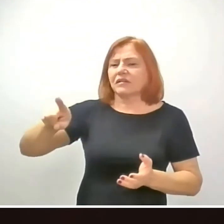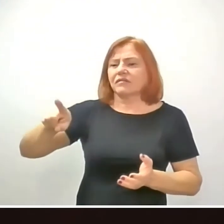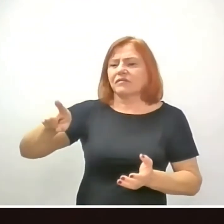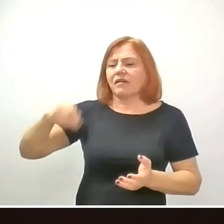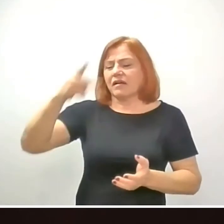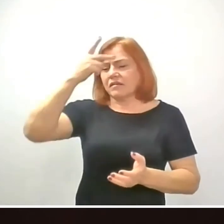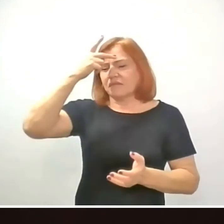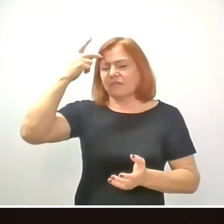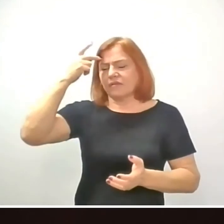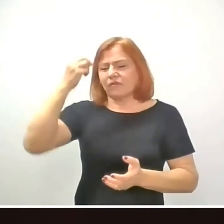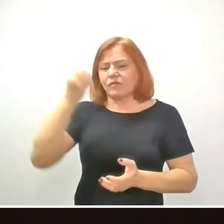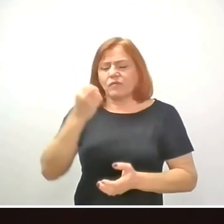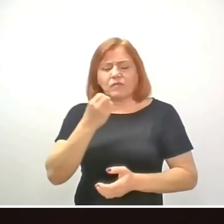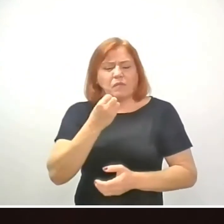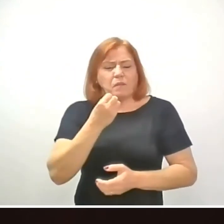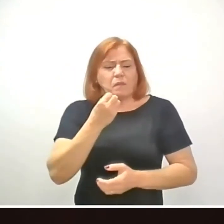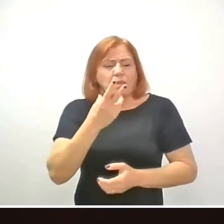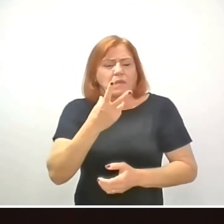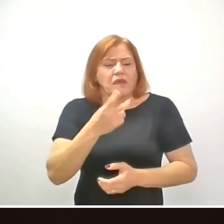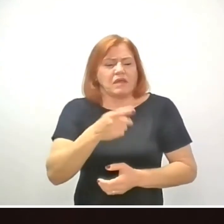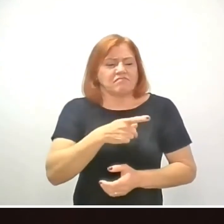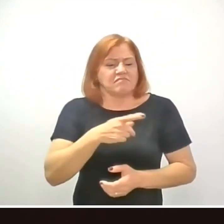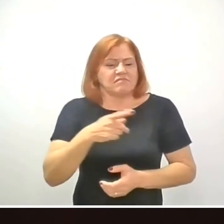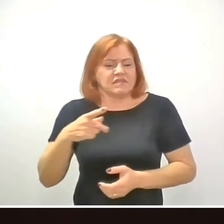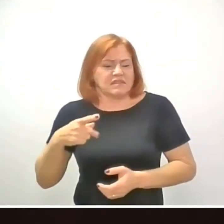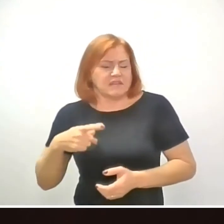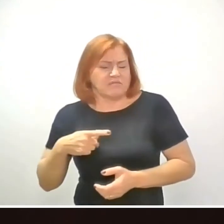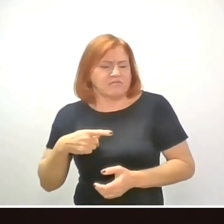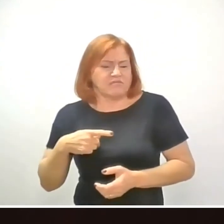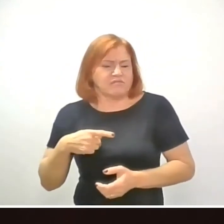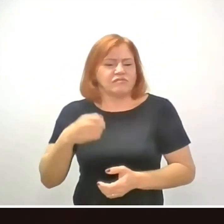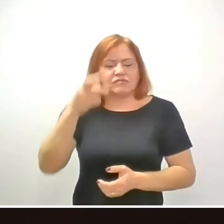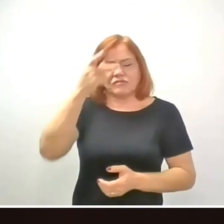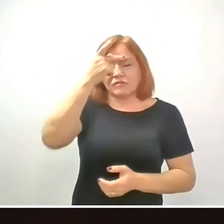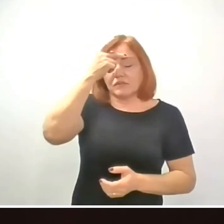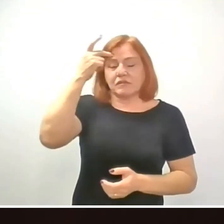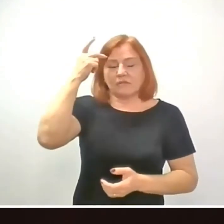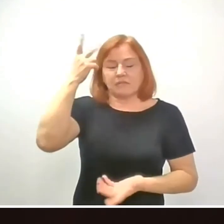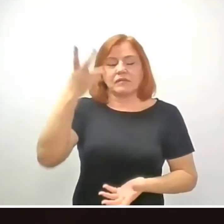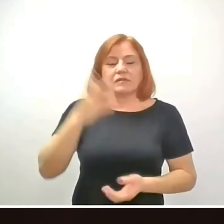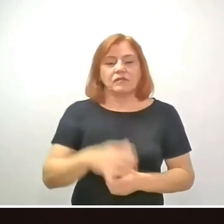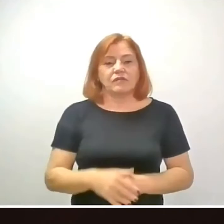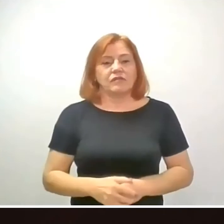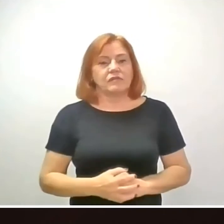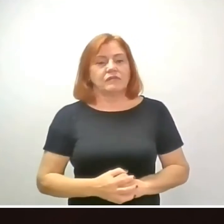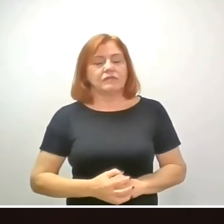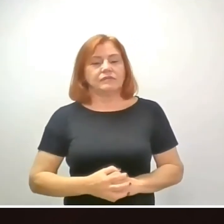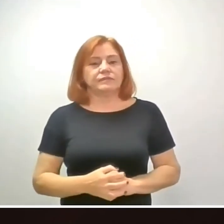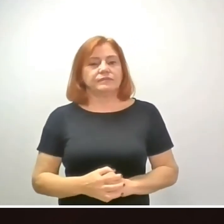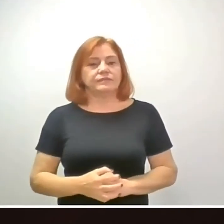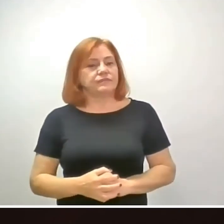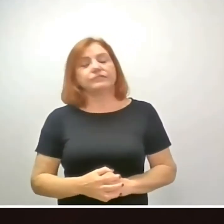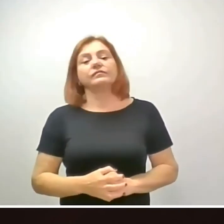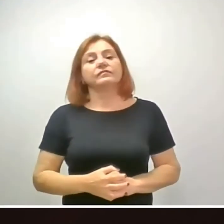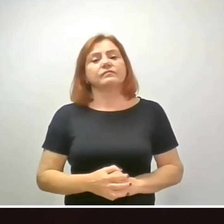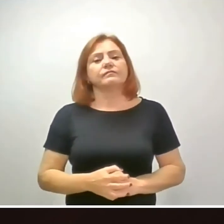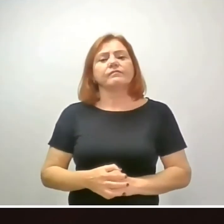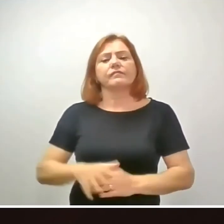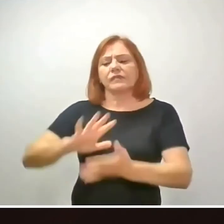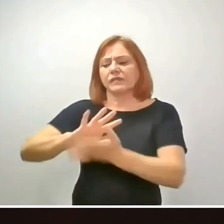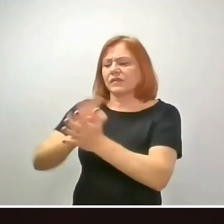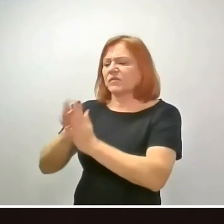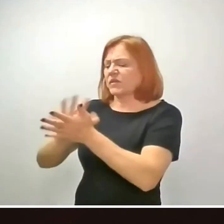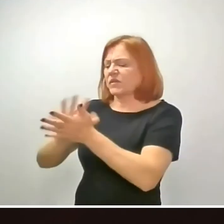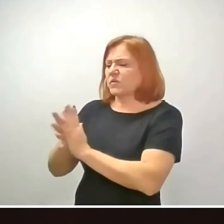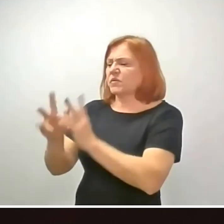Então, essa é a nossa função. Muito bem. Então, ele as reduzirá a pedaços como se fossem objetos de barro. Quer dizer o